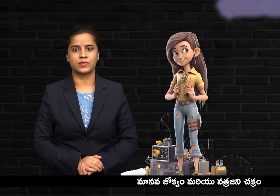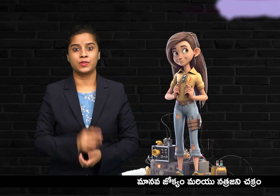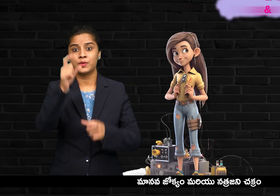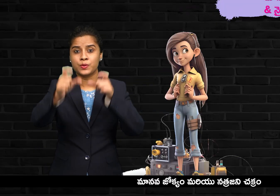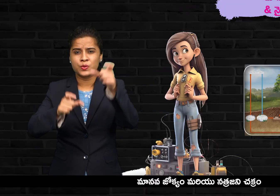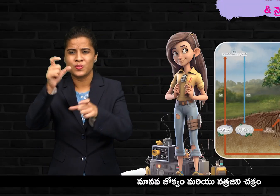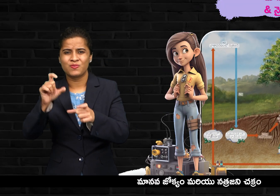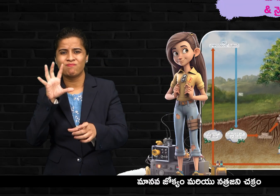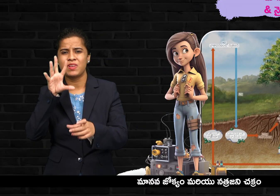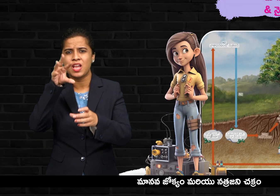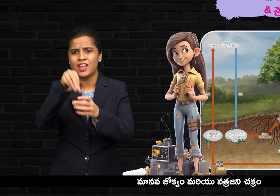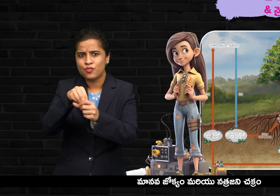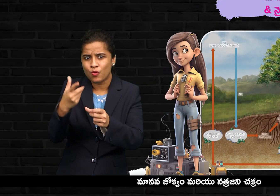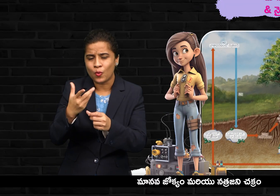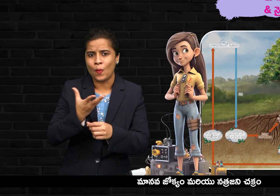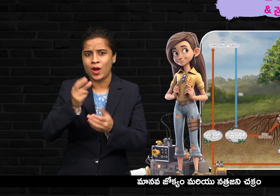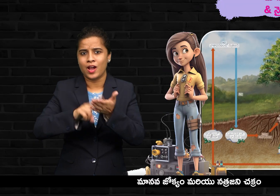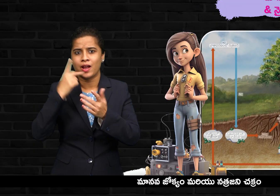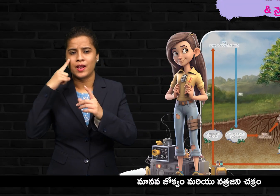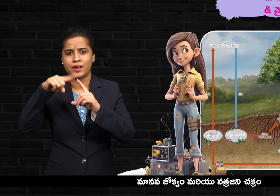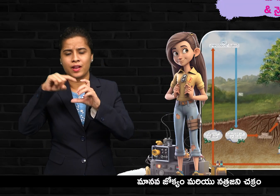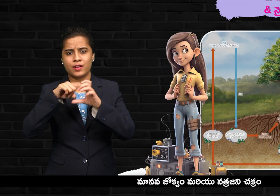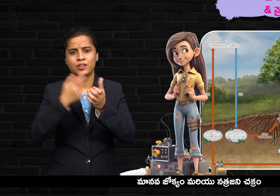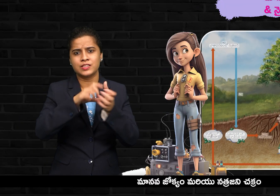మానవ జోక్యం మరియు నత్రజని చక్రం.